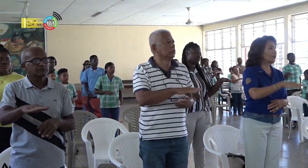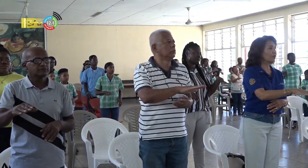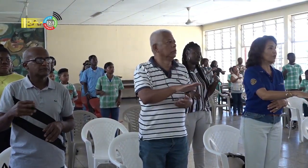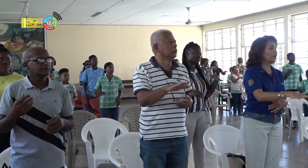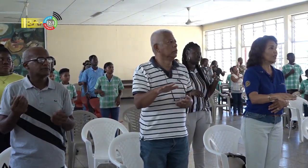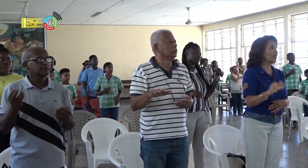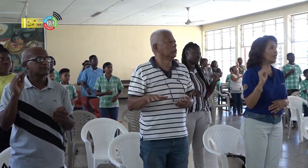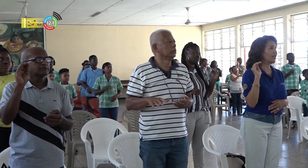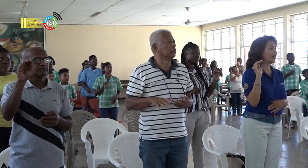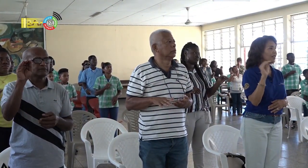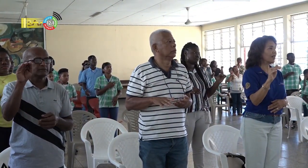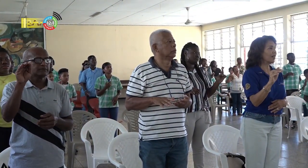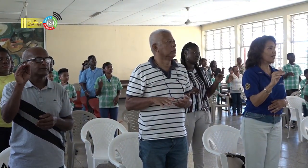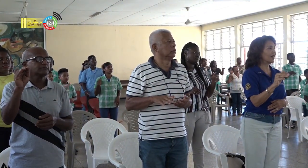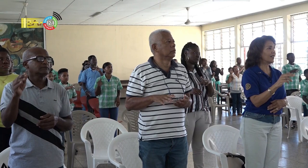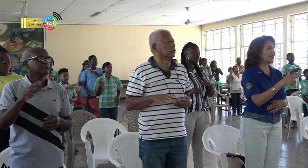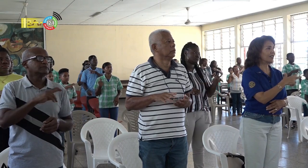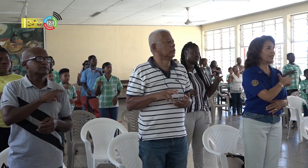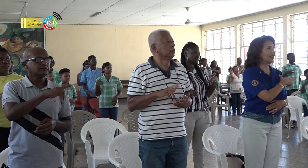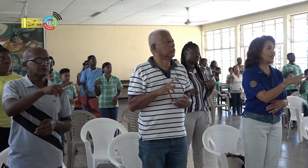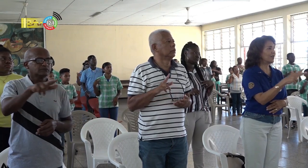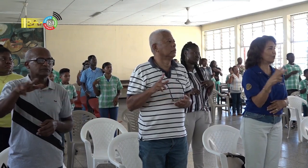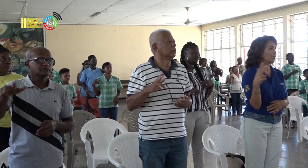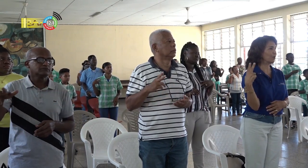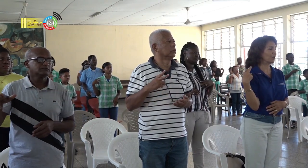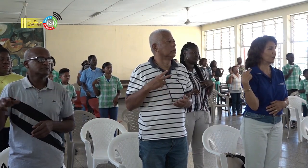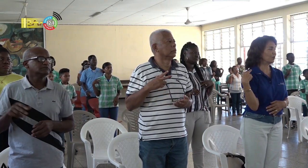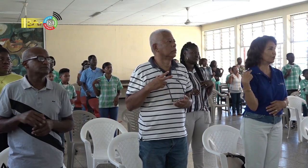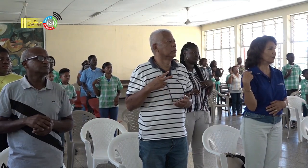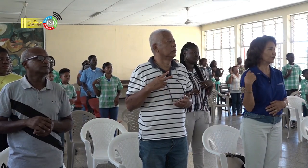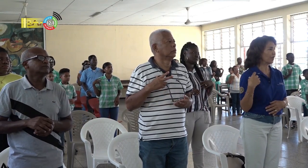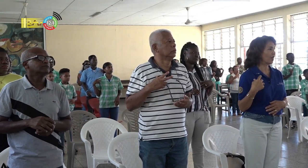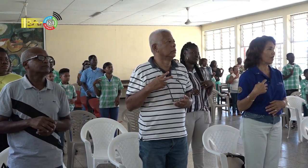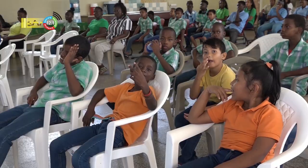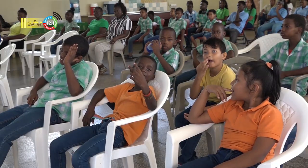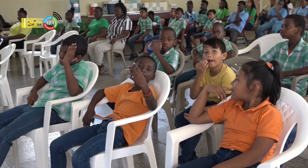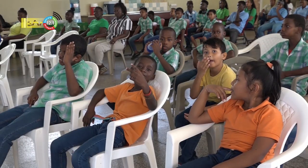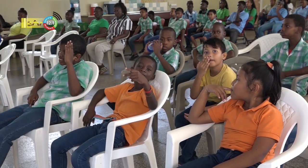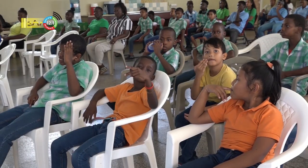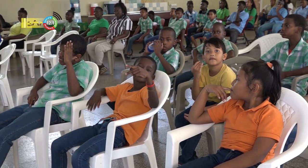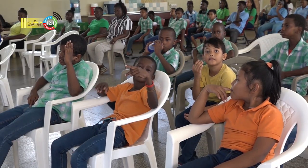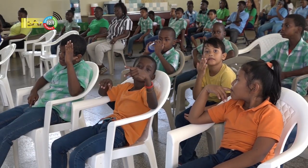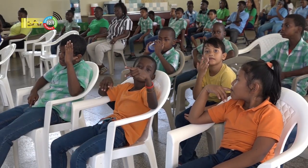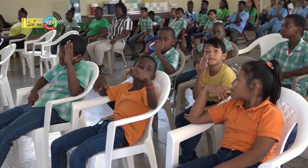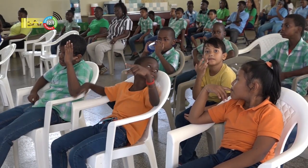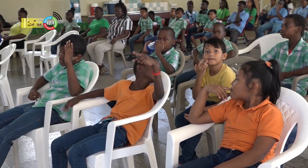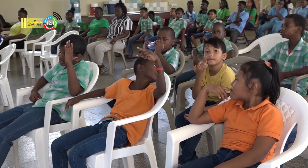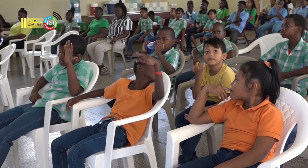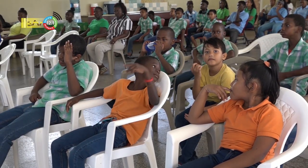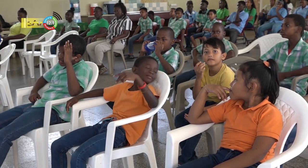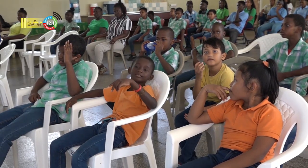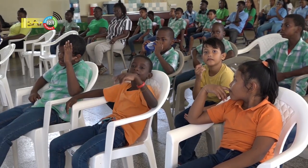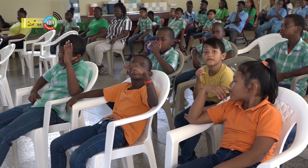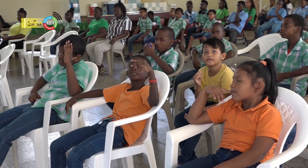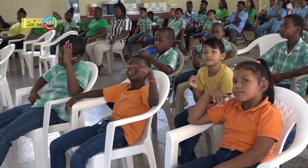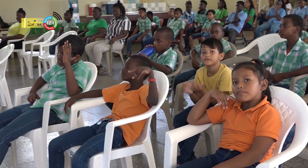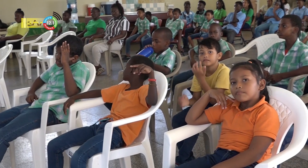de boodschap van deze dag meegekregen. In de zaal van de Kennedy Stichting haalde Henk Kimpoel, voorzitter van de